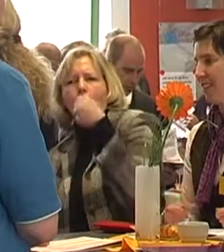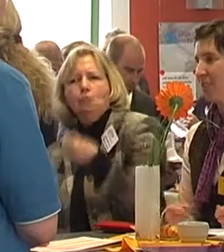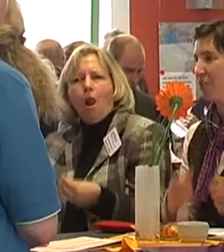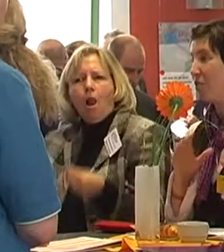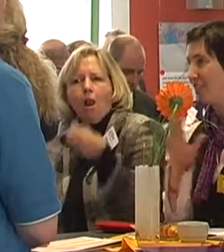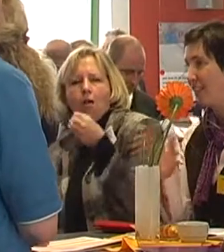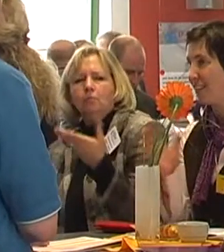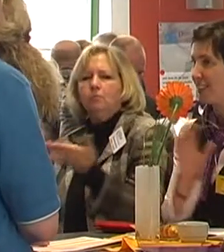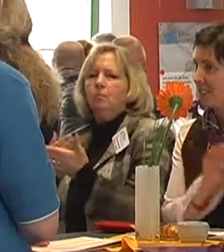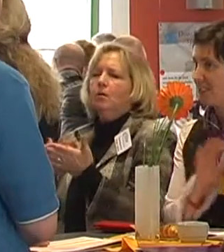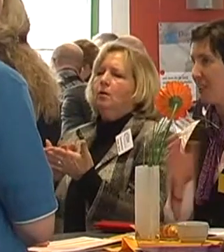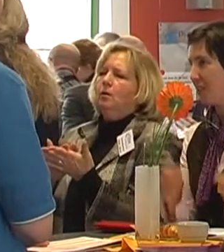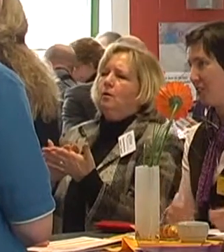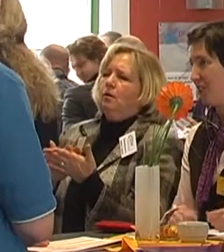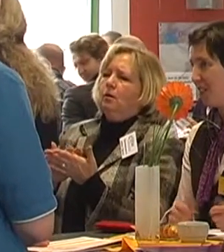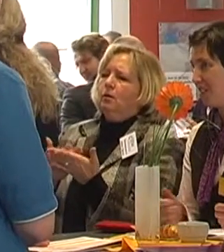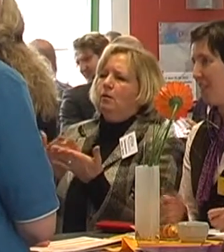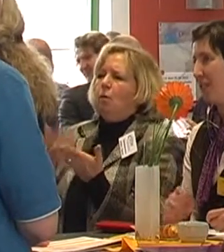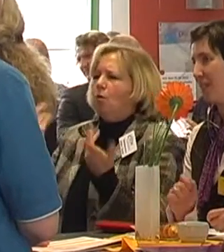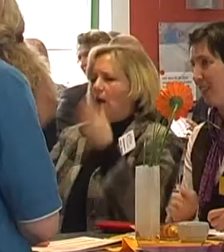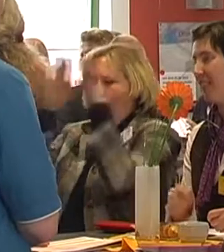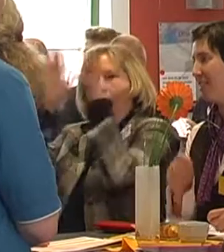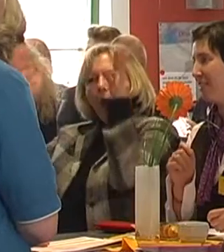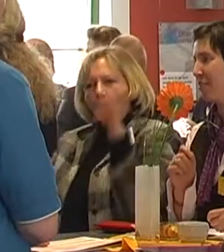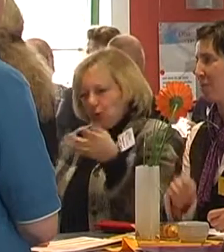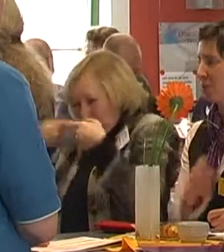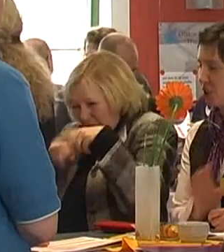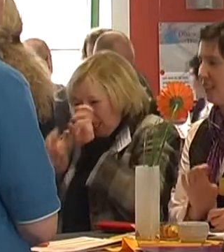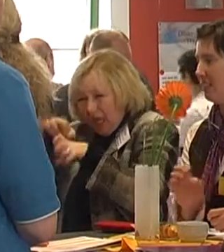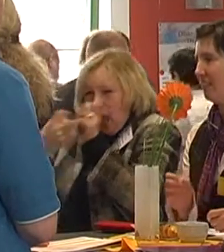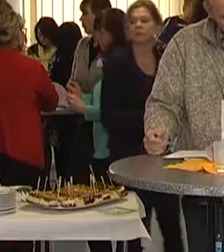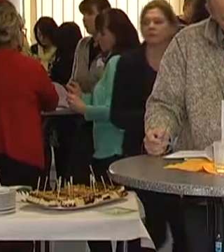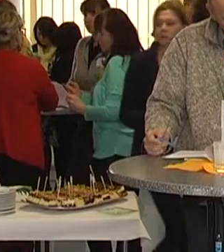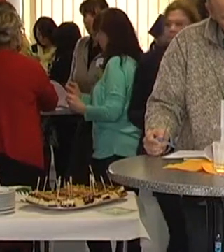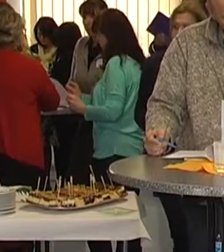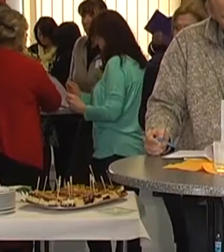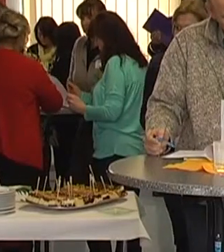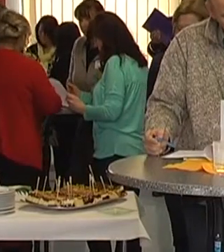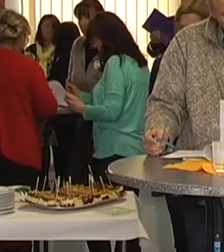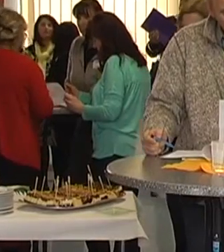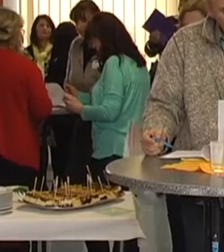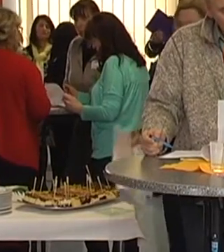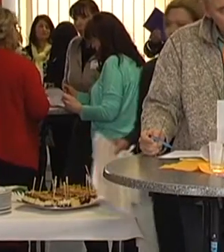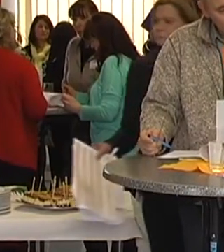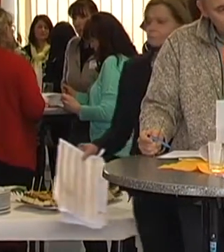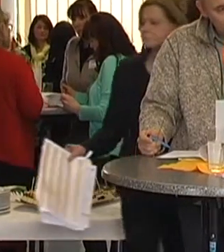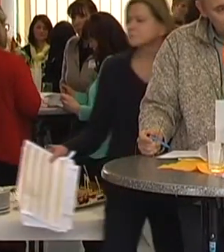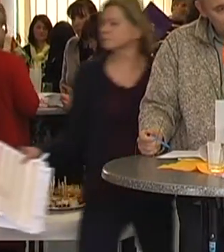gibt. Gerade für junge Unternehmen wie für uns ist das auch ein sehr, sehr schöner, netter Nebeneffekt, dass man einfach